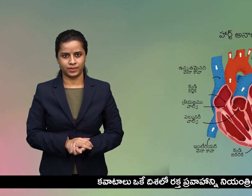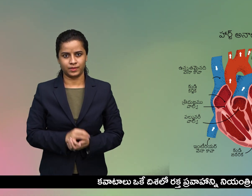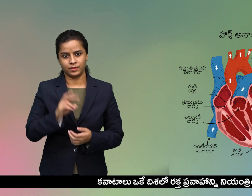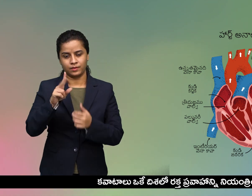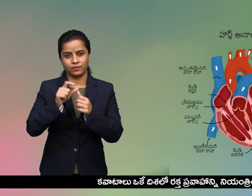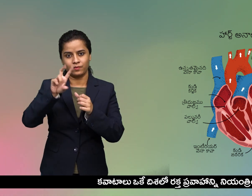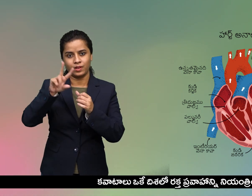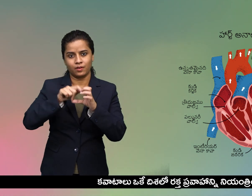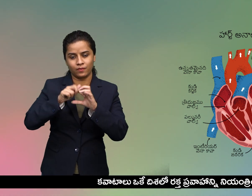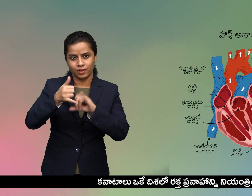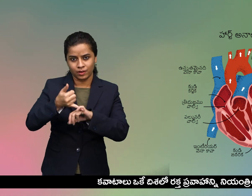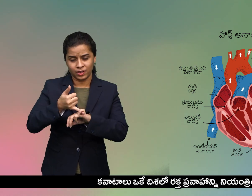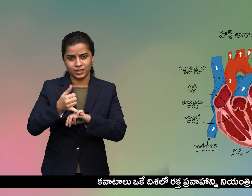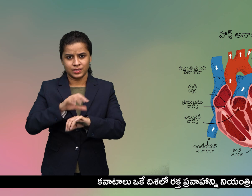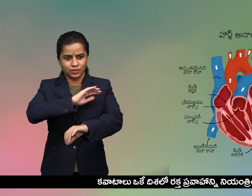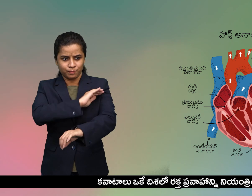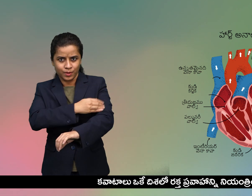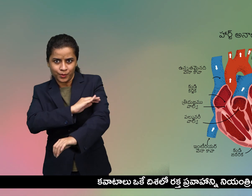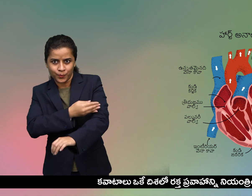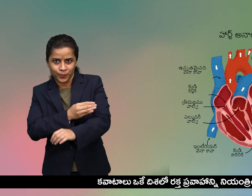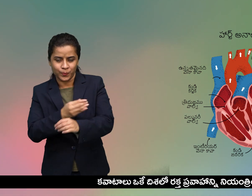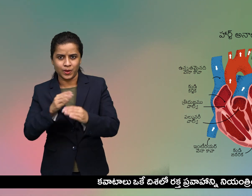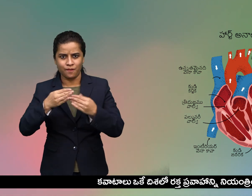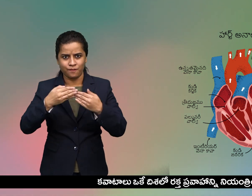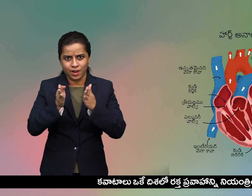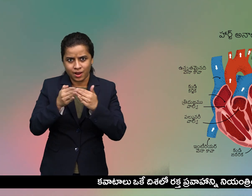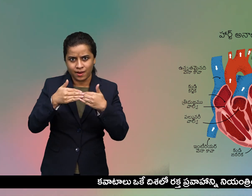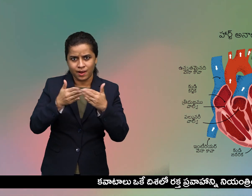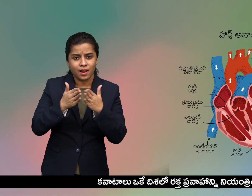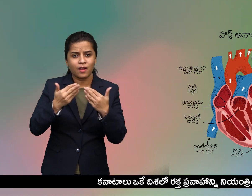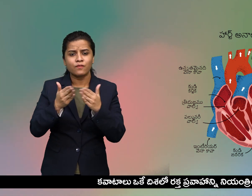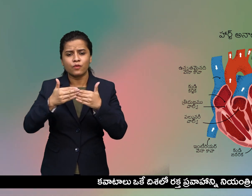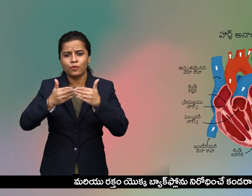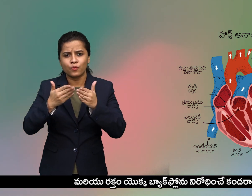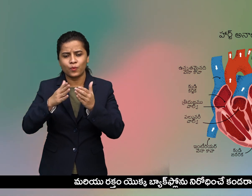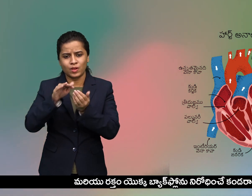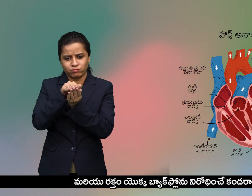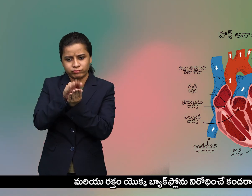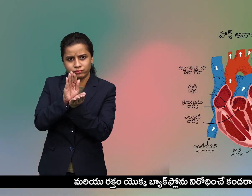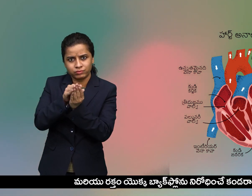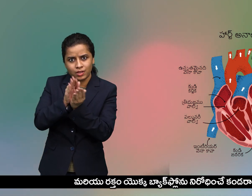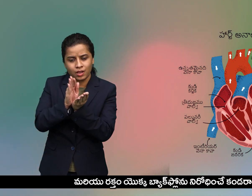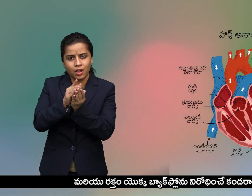కవాటాలు ఒకే దిశలో రక్త ప్రవాహాన్ని నియంత్రించే మరియు రక్తం యొక్క బ్యాక్